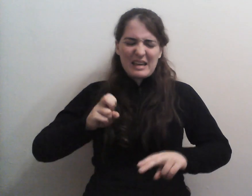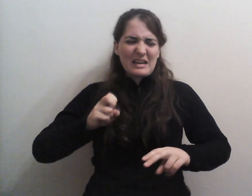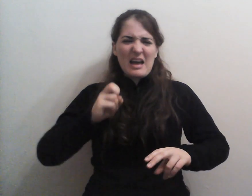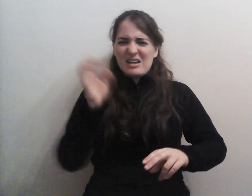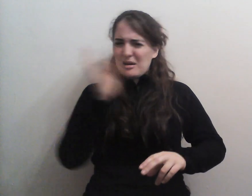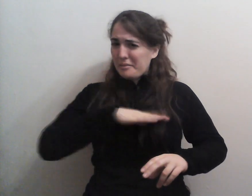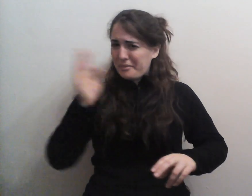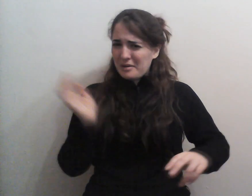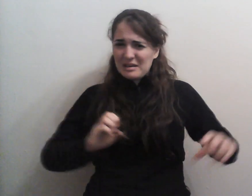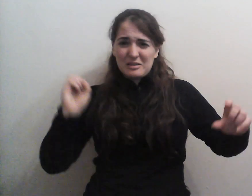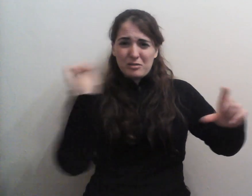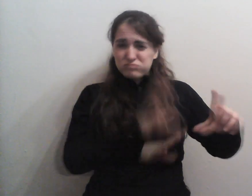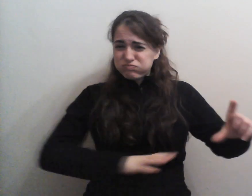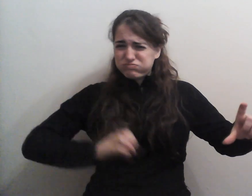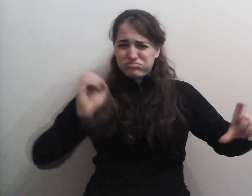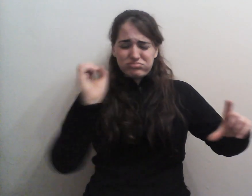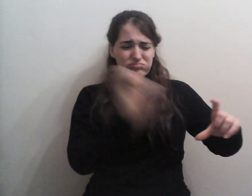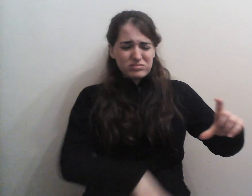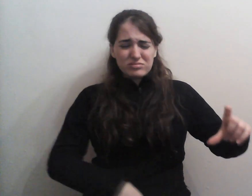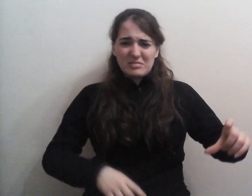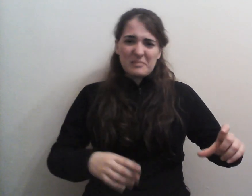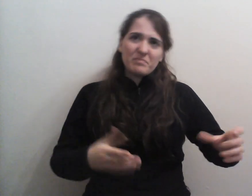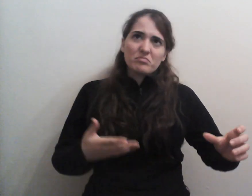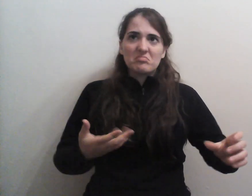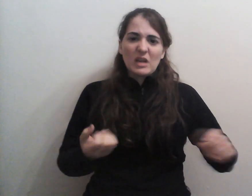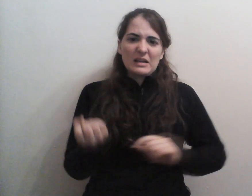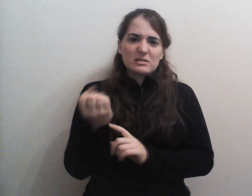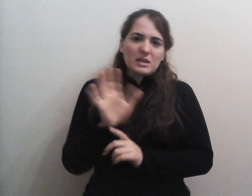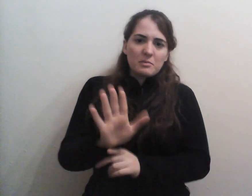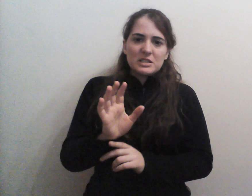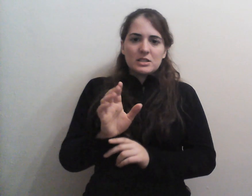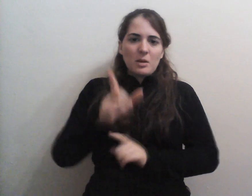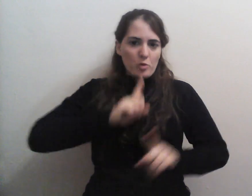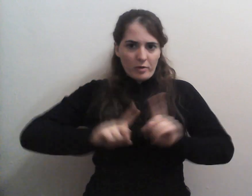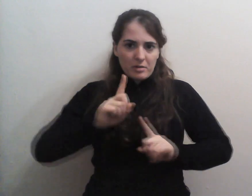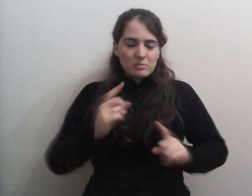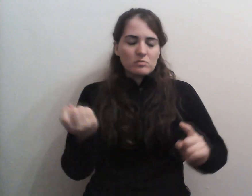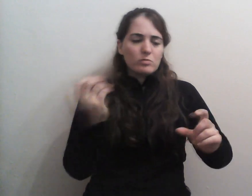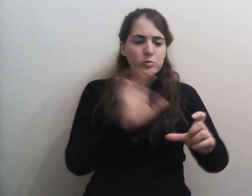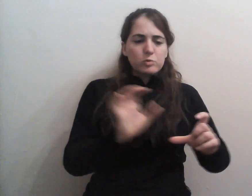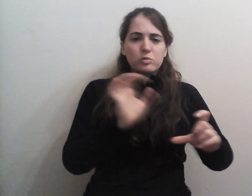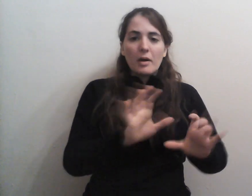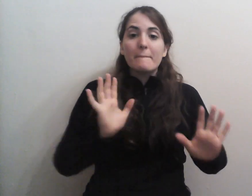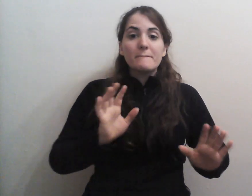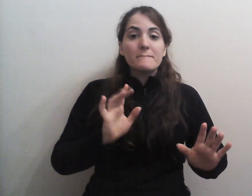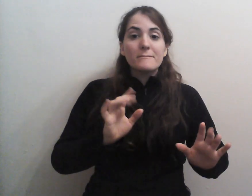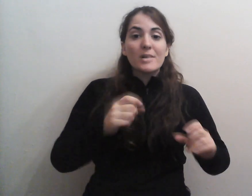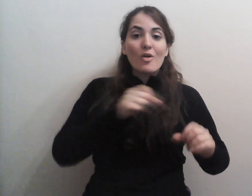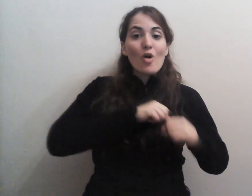representa desánimo, aflicciones y problemas. Sin embargo, la llama en el corazón del creyente no se apaga, a pesar